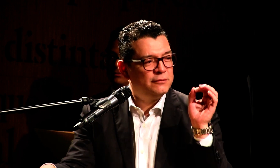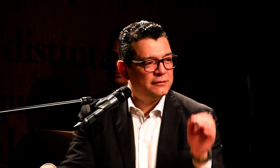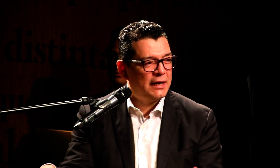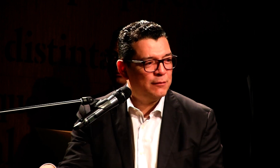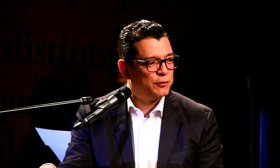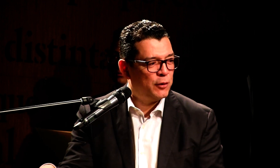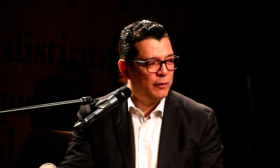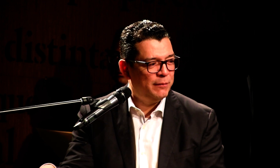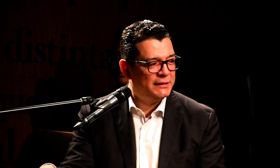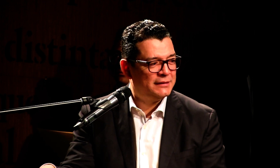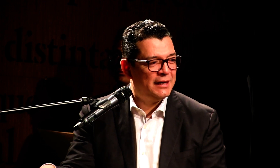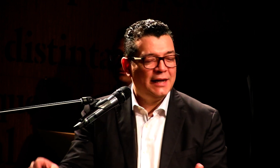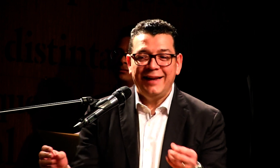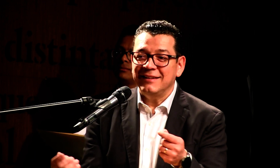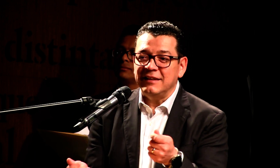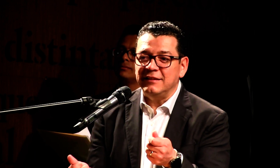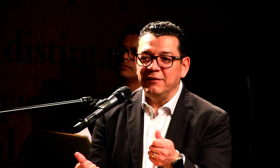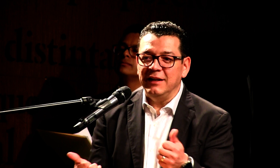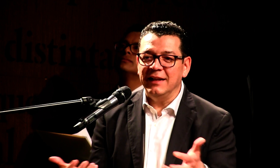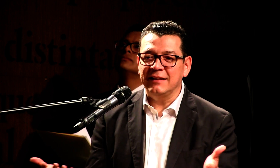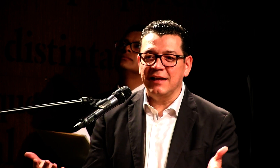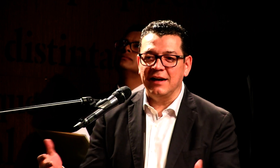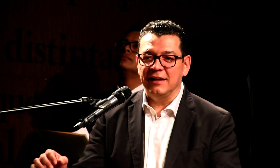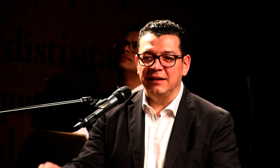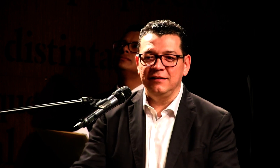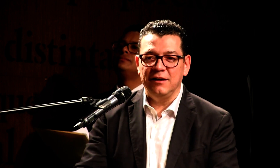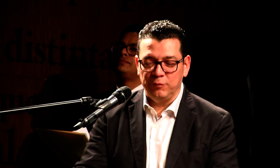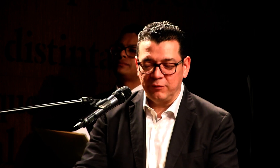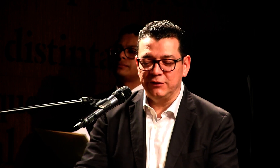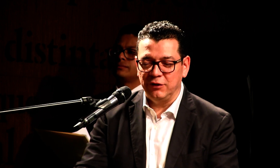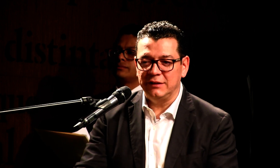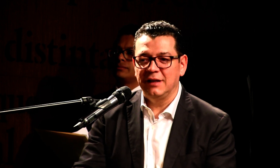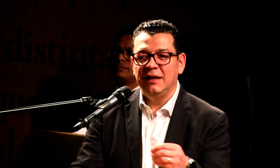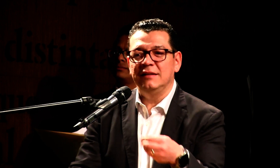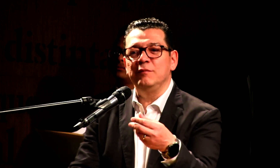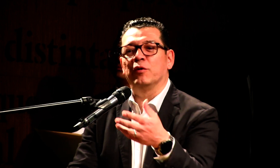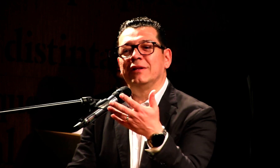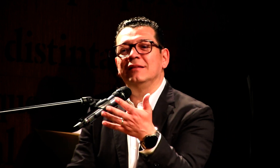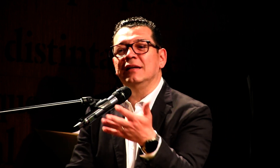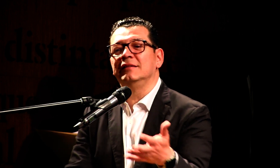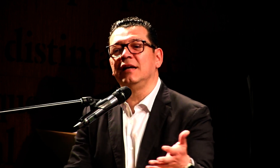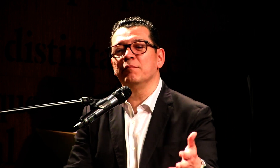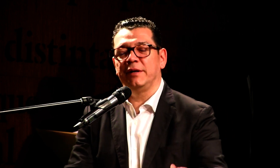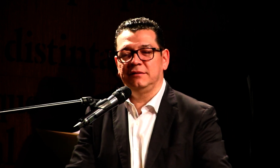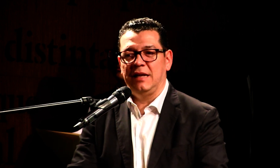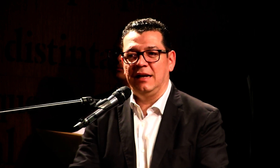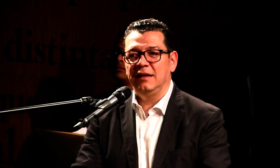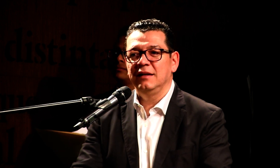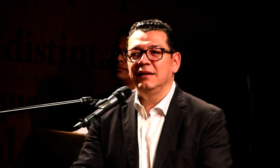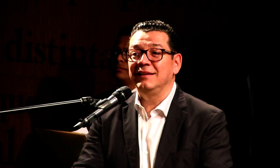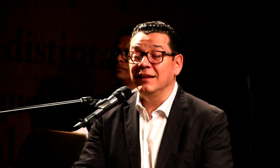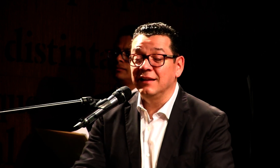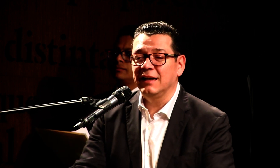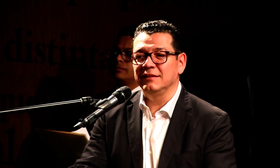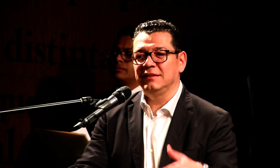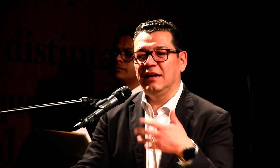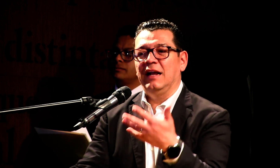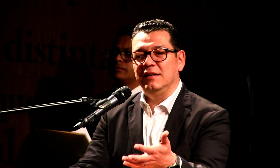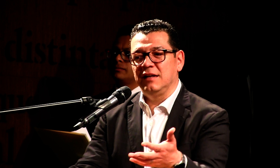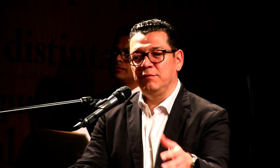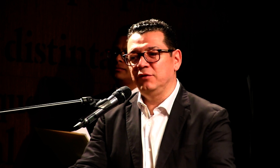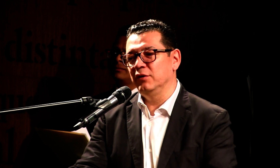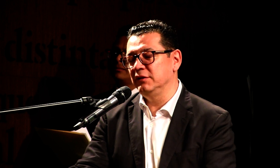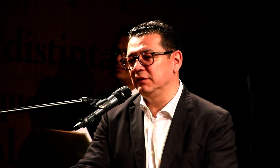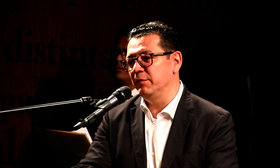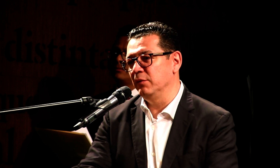enero, tenemos problemas. Esa sensibilidad que caracteriza a los profesores es importante y siempre estará y tendrá que estar